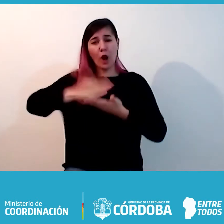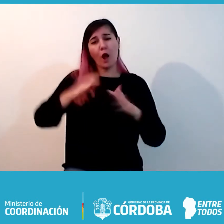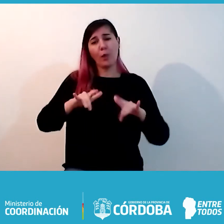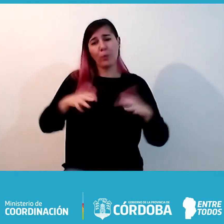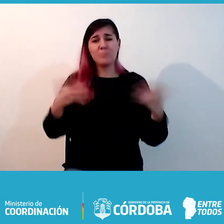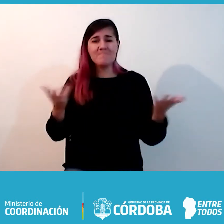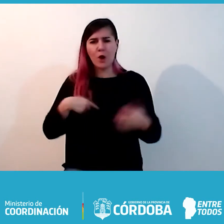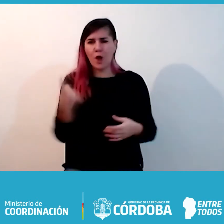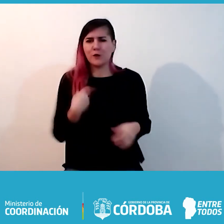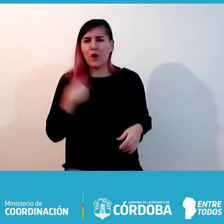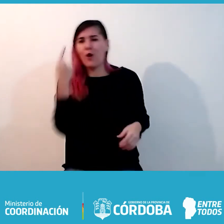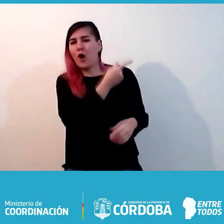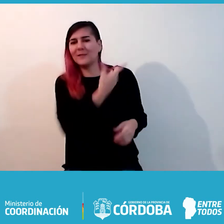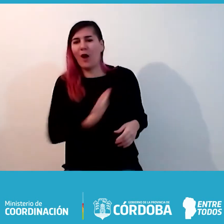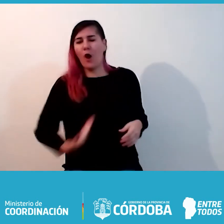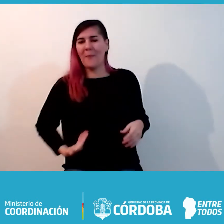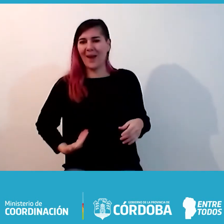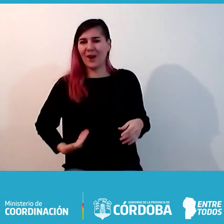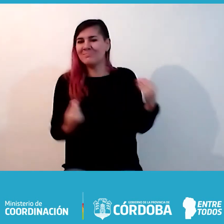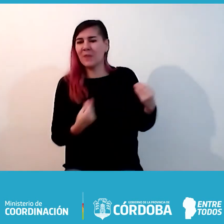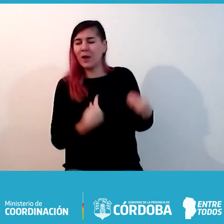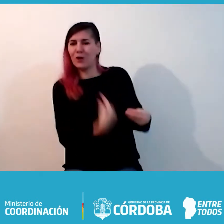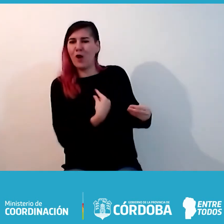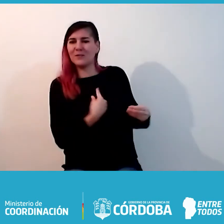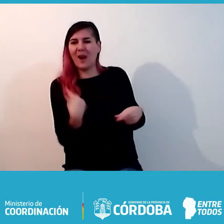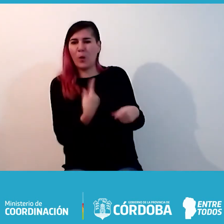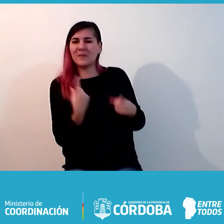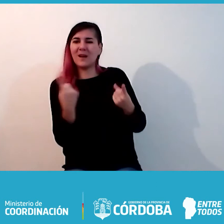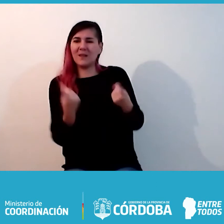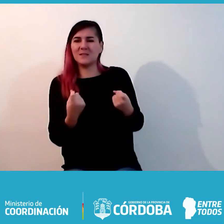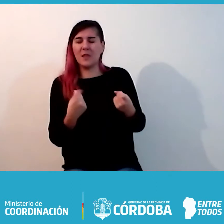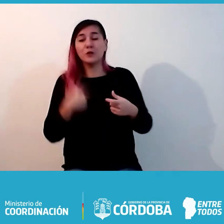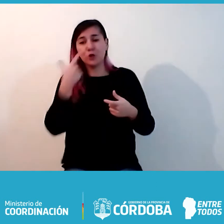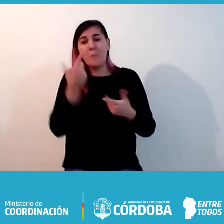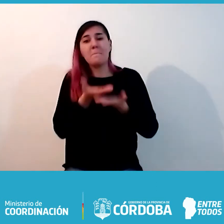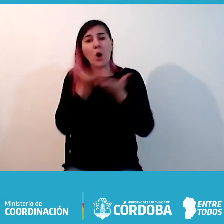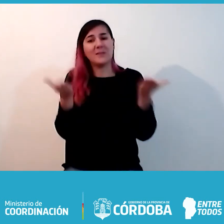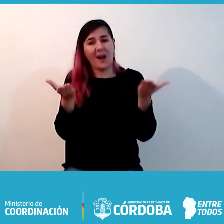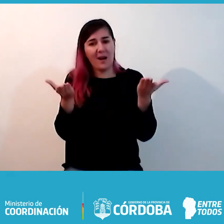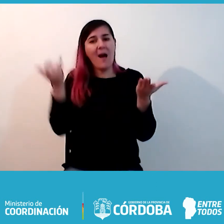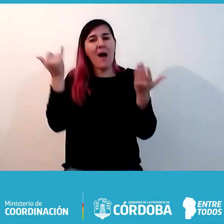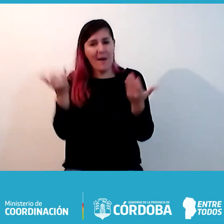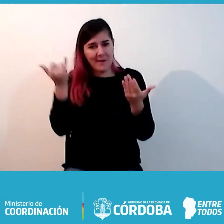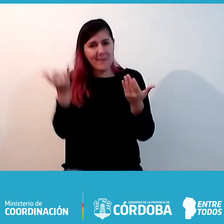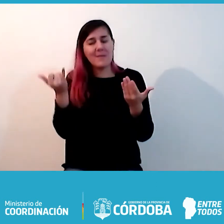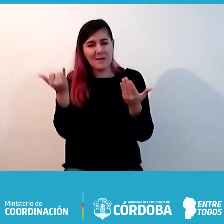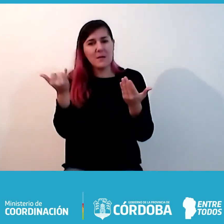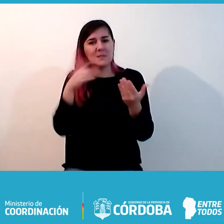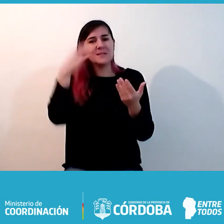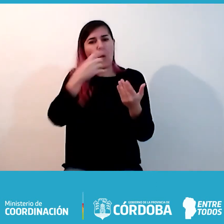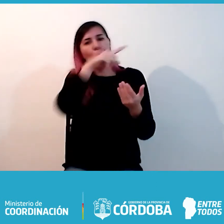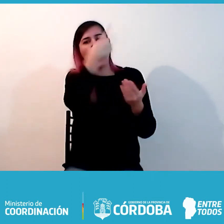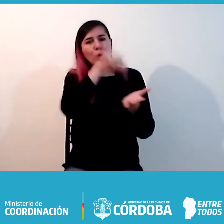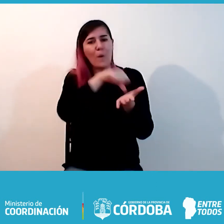de un gobierno que está en contra de todas nuestras necesidades. Les voy a mostrar lo que queda porque seguramente los que están en otro lugar no lo